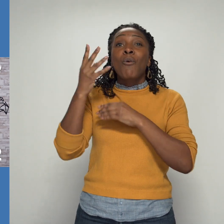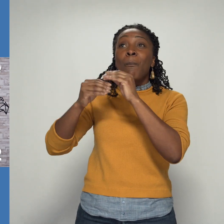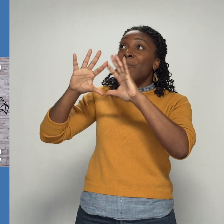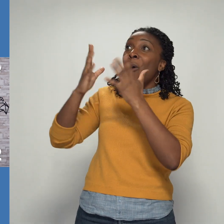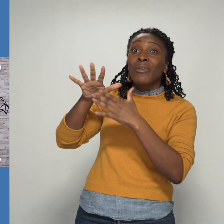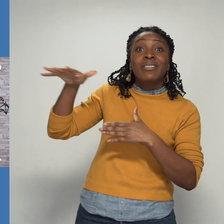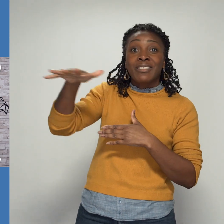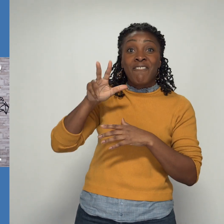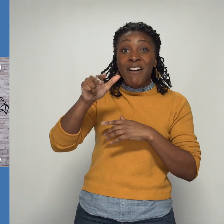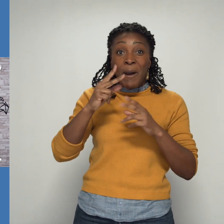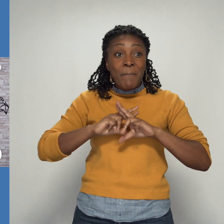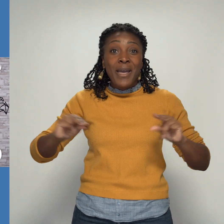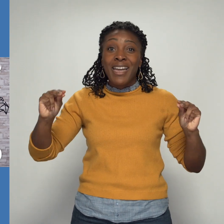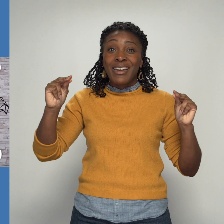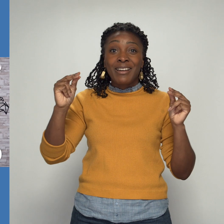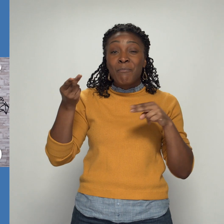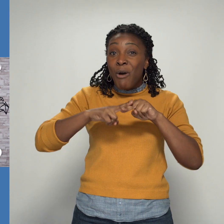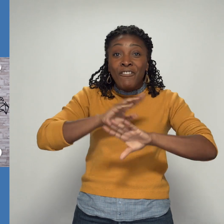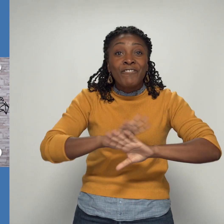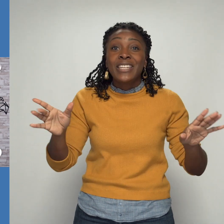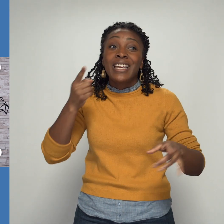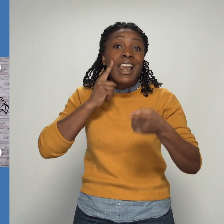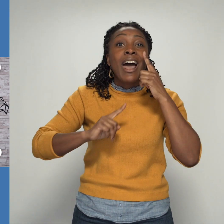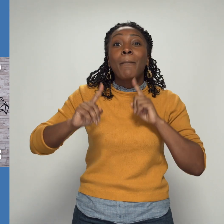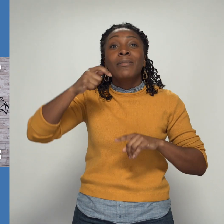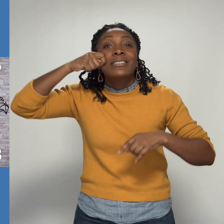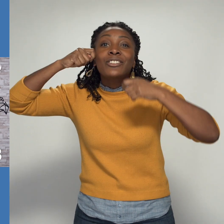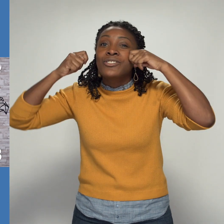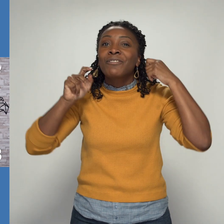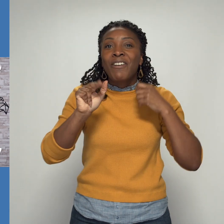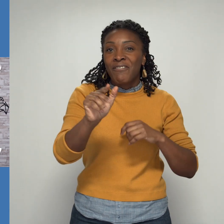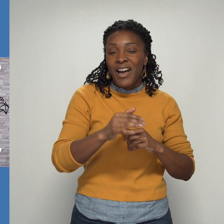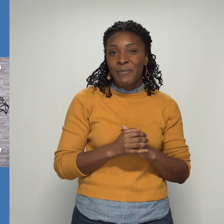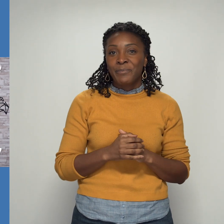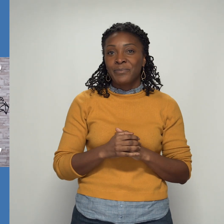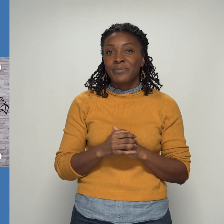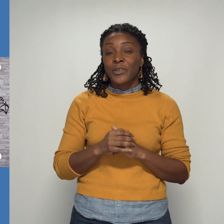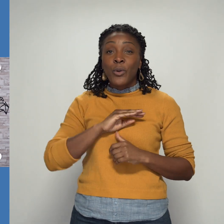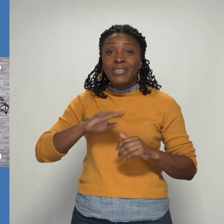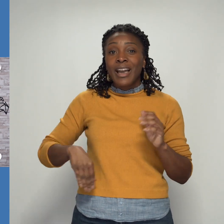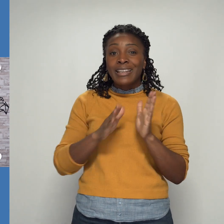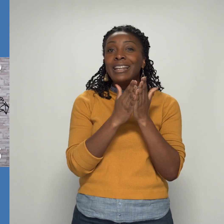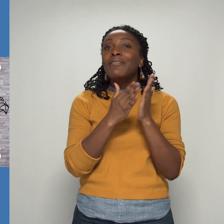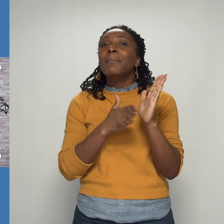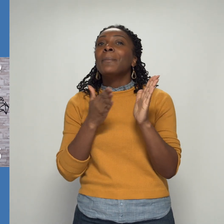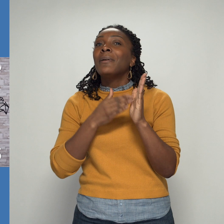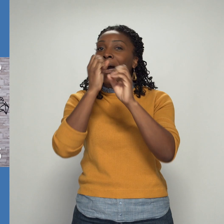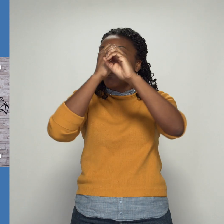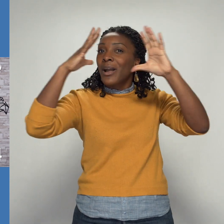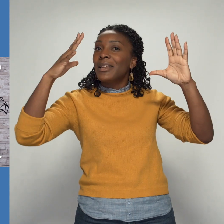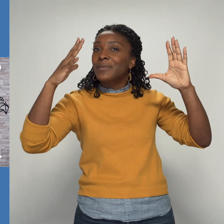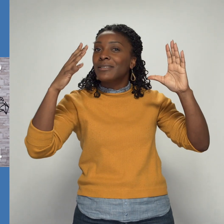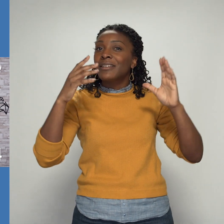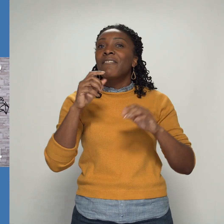l'amour régneront, où la maladie et la mort ne seront plus, où les larmes seront séchées. Le dernier livre de la Bible se termine avec ce type